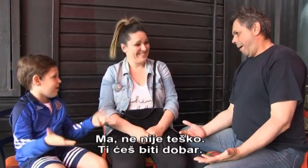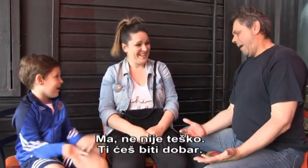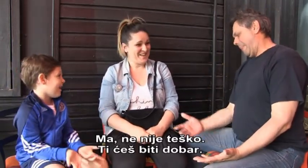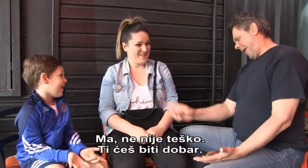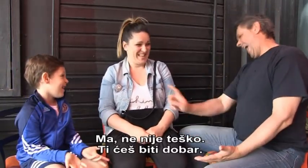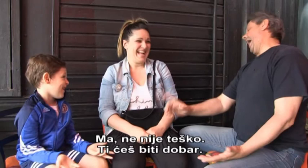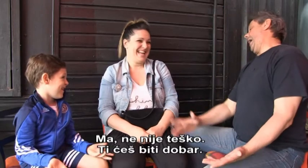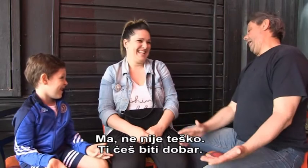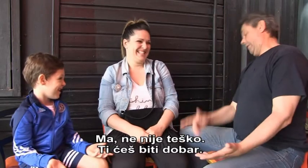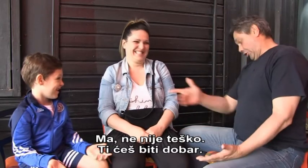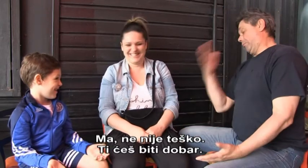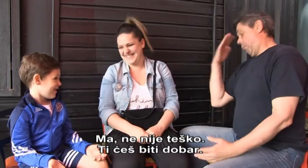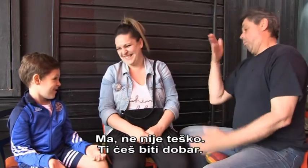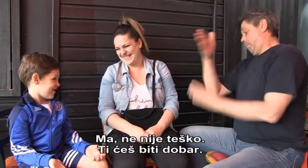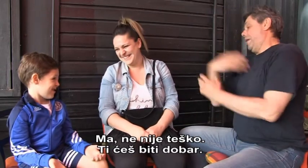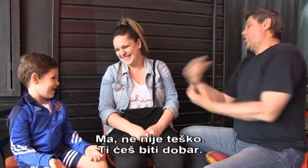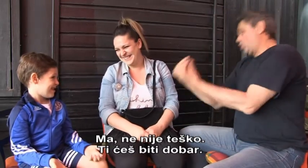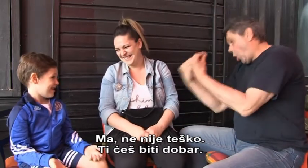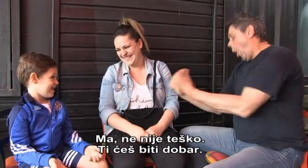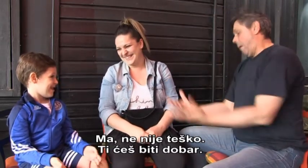Ma ne, bit ćeš dobar.